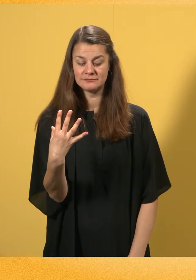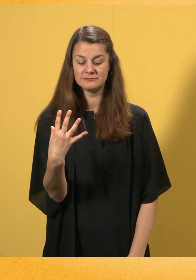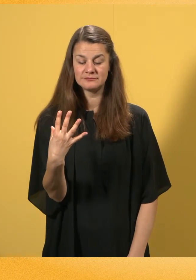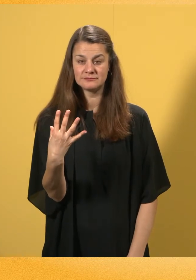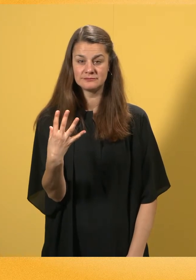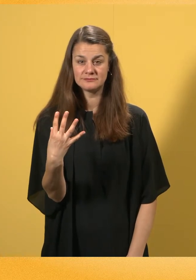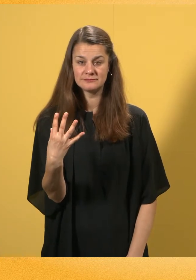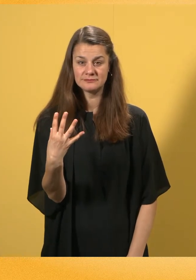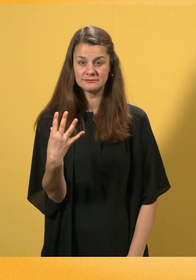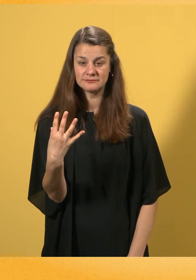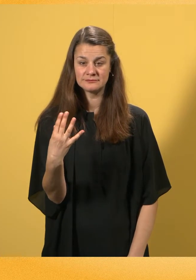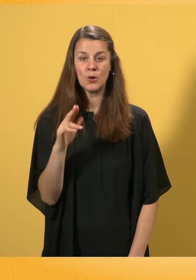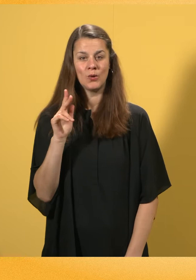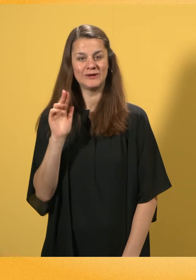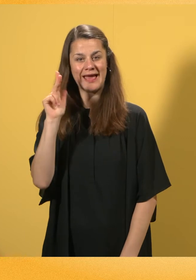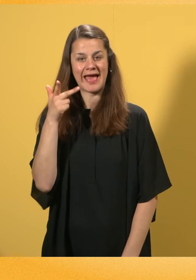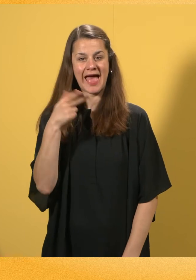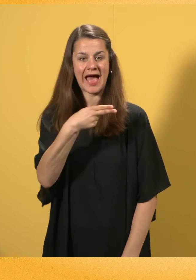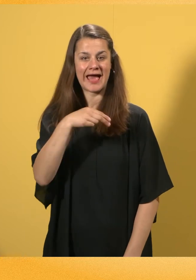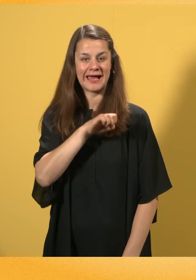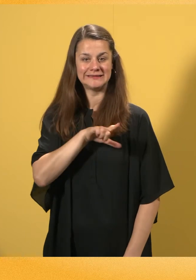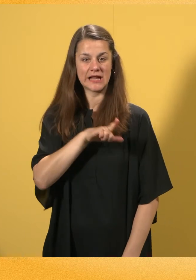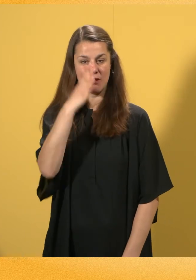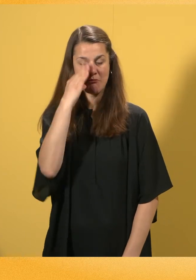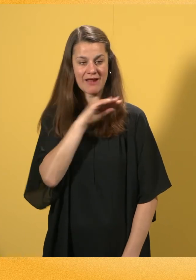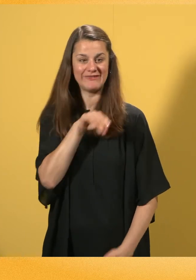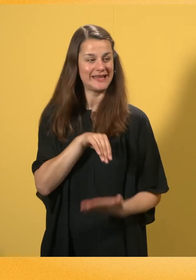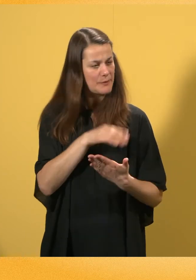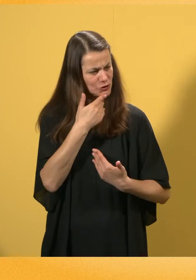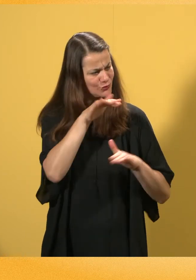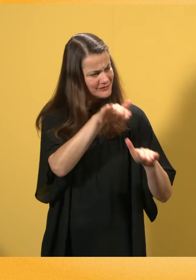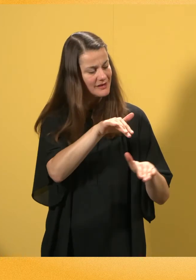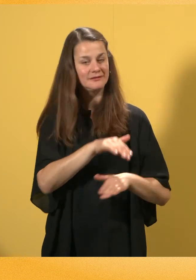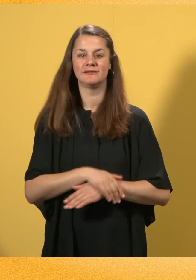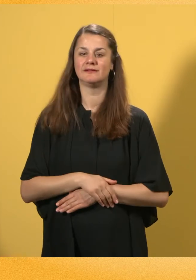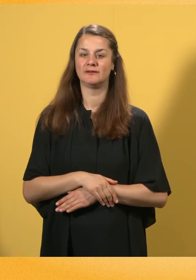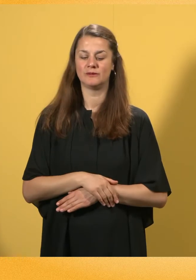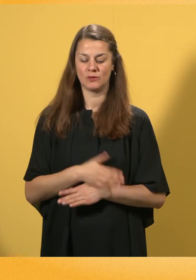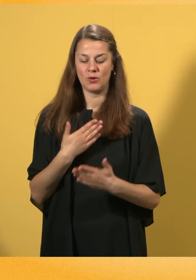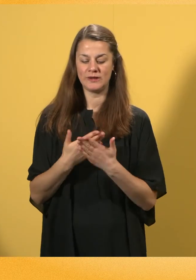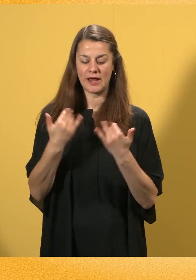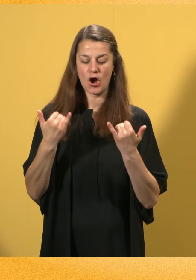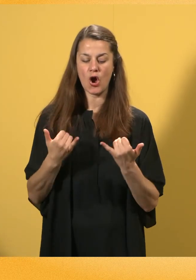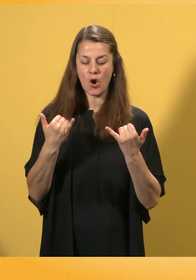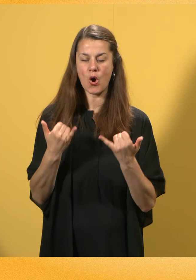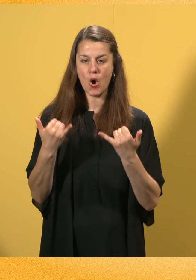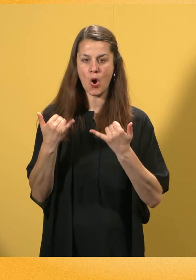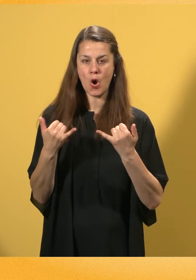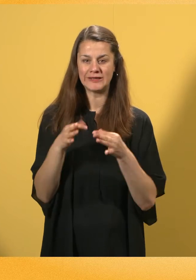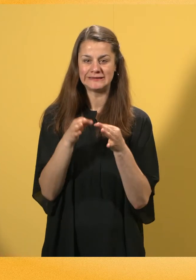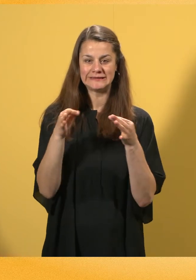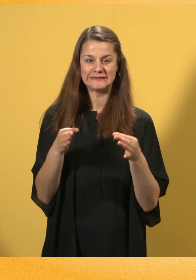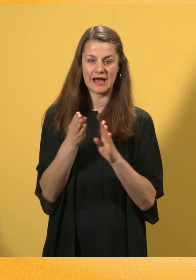Und Herr Hesselmann ist auch wieder dabei. Schön, dass Sie da sind und begleitet Sie heute den